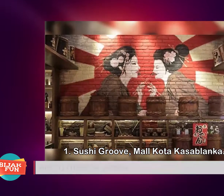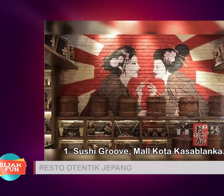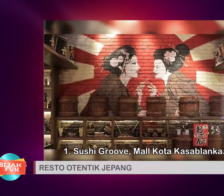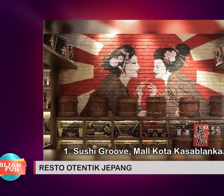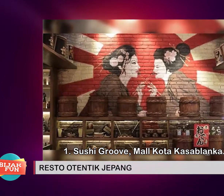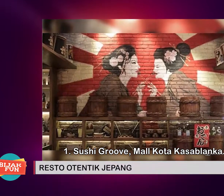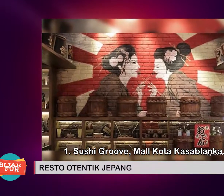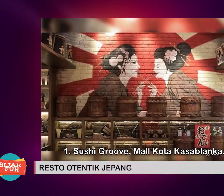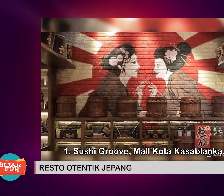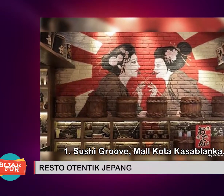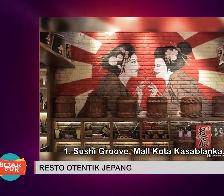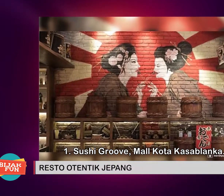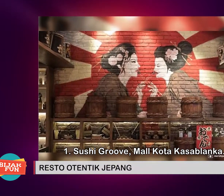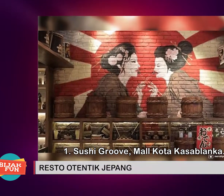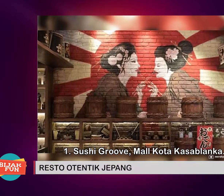1. Sushi Grove, Mall Kota Casablanca.